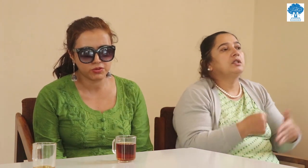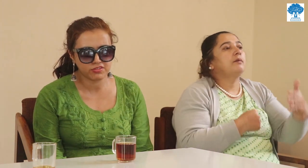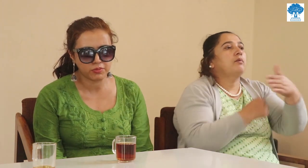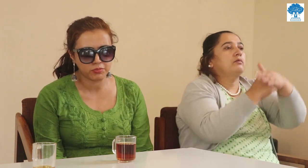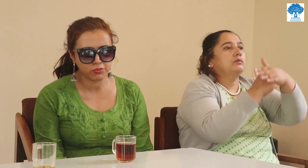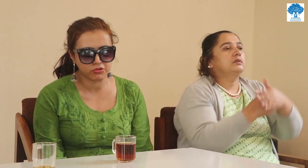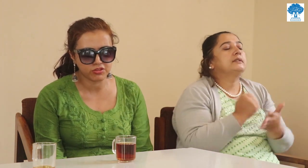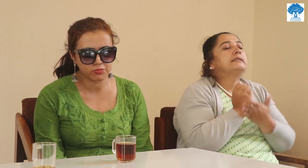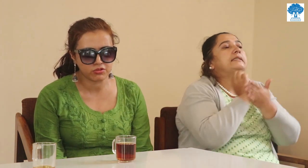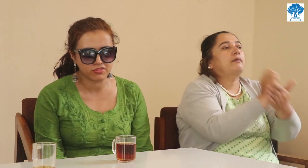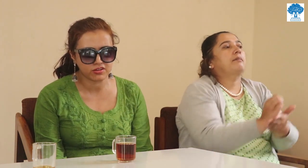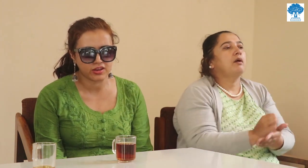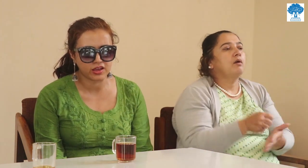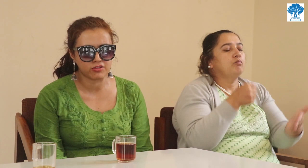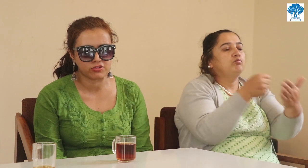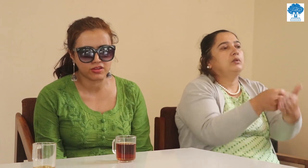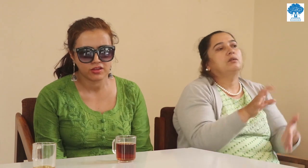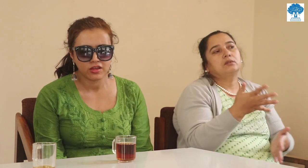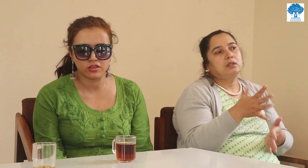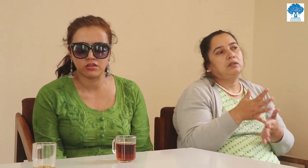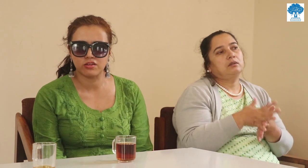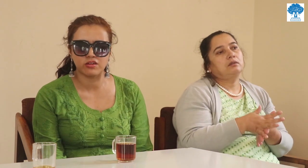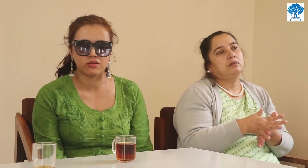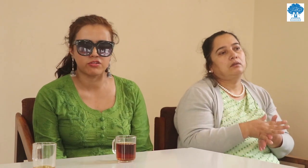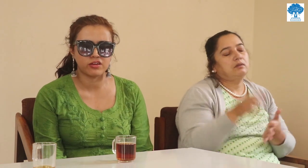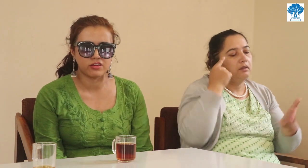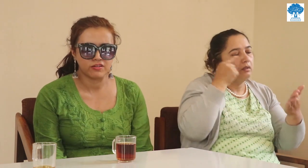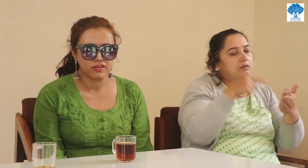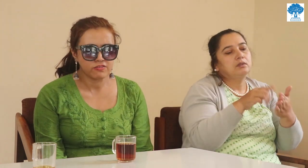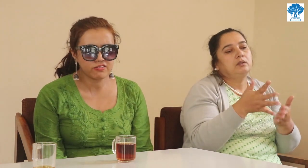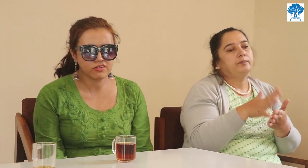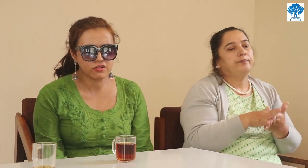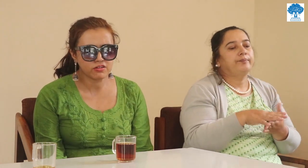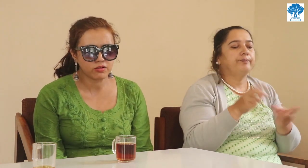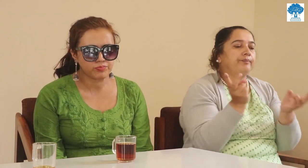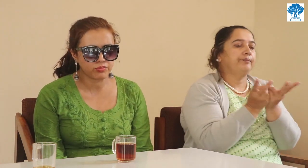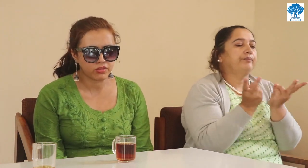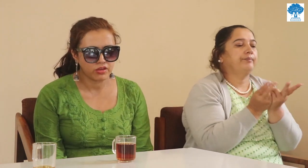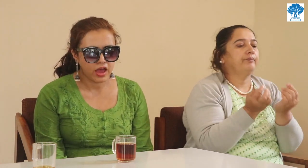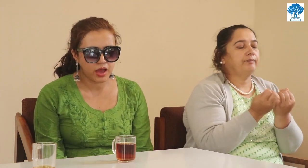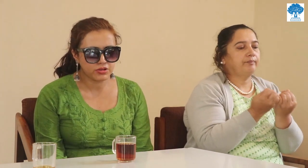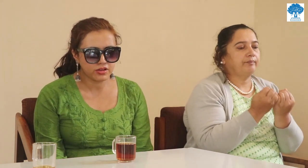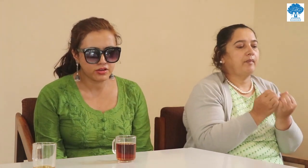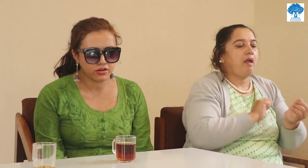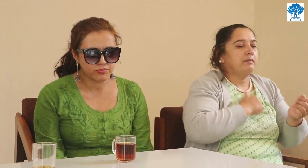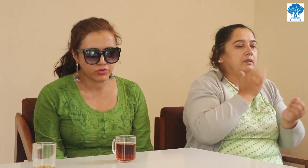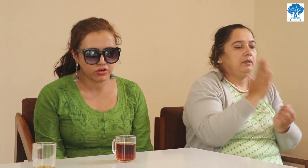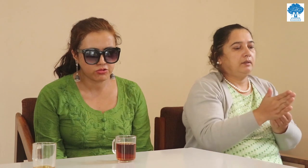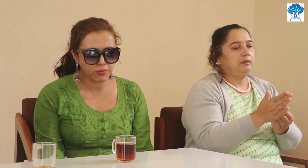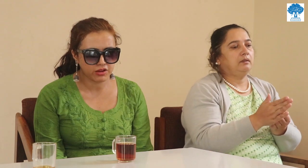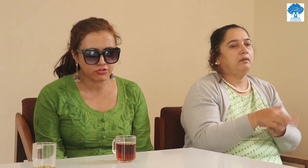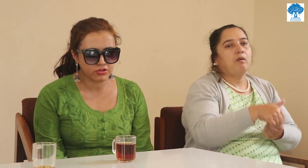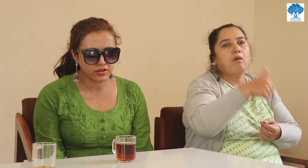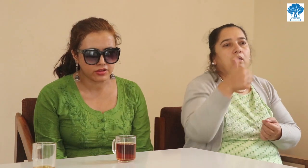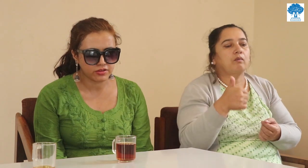सहज रूपले सेवामा पहुँच चाहिँ पुग्न सकिराखेको चाहिँ देखिएको छैन. त्यसै गरेर हामीले